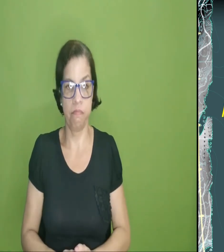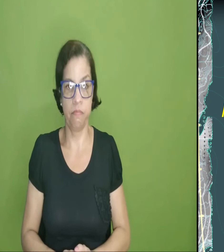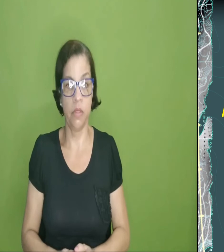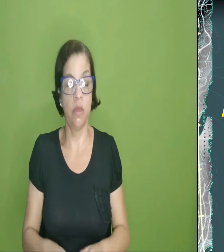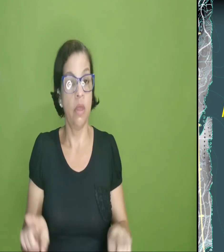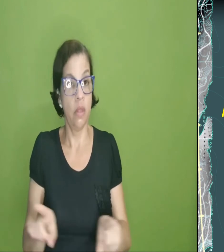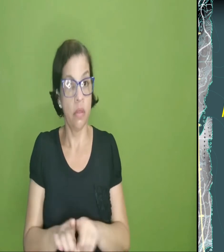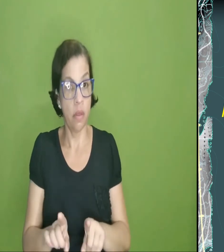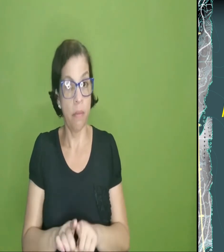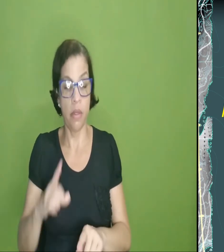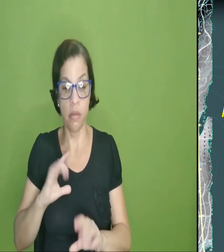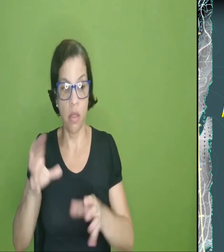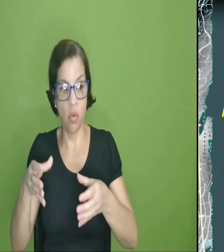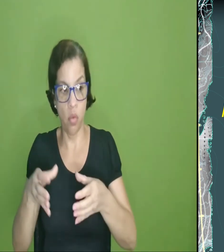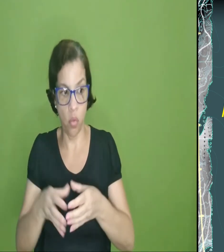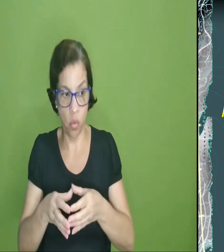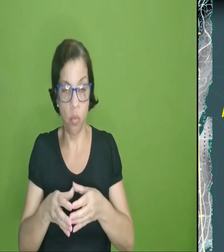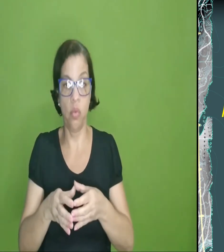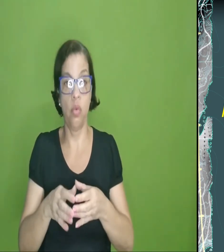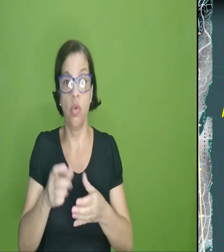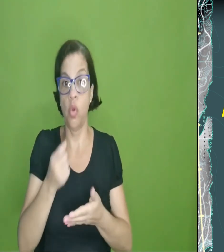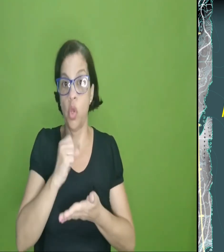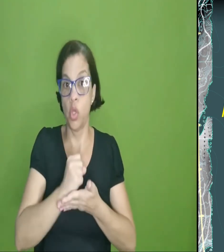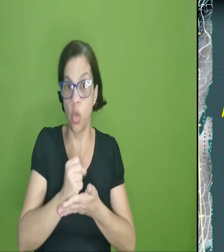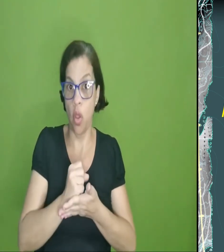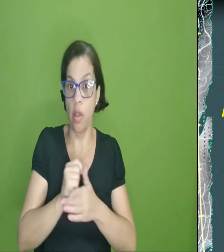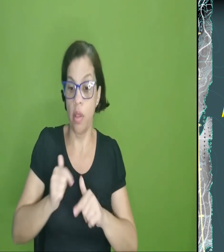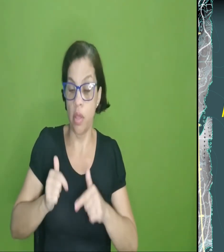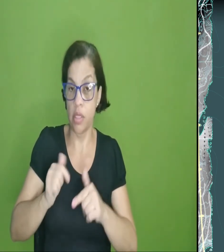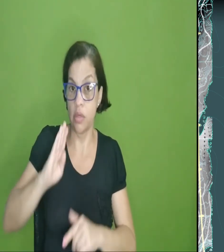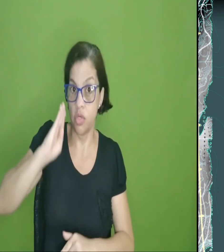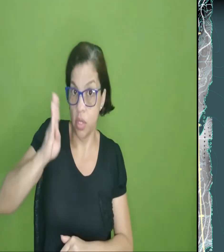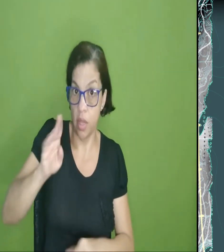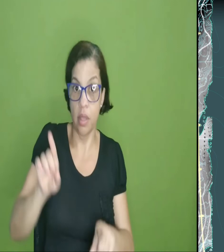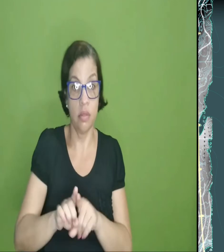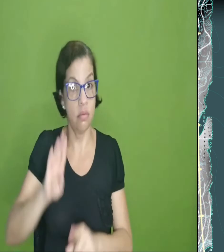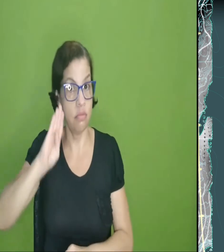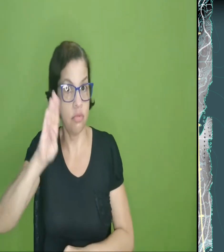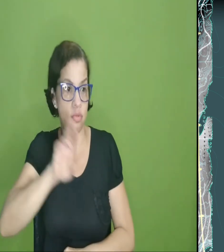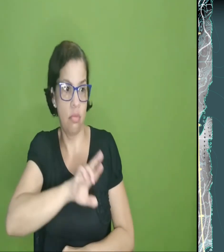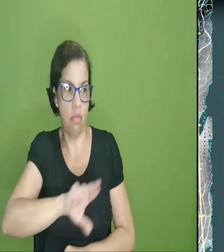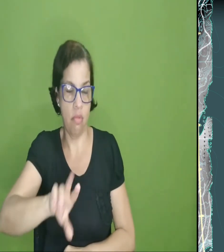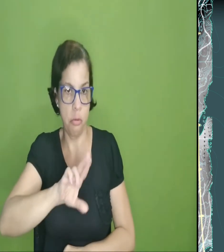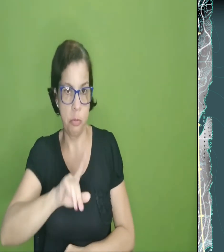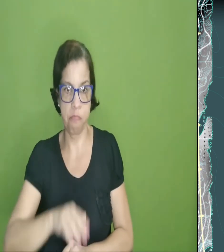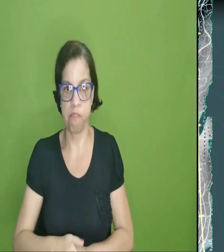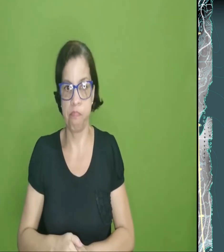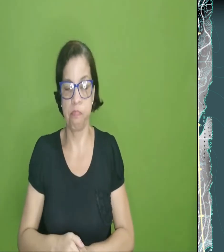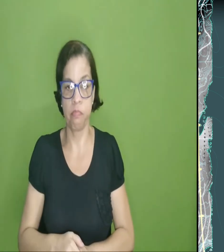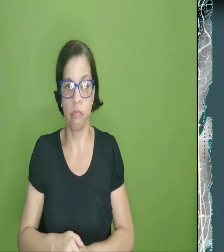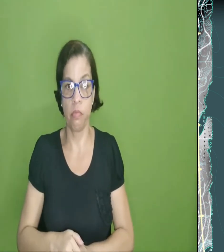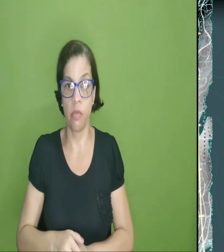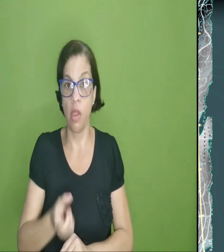a classificação em drogas de ação direta e indireta. As drogas de ação